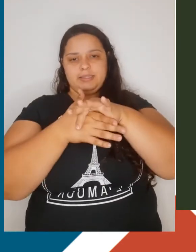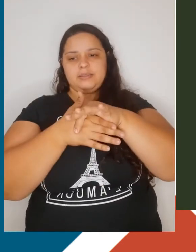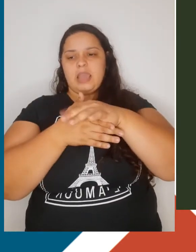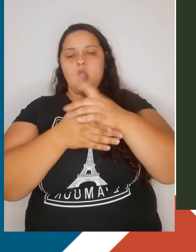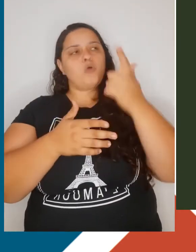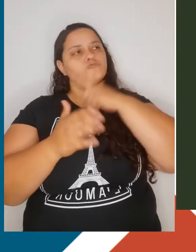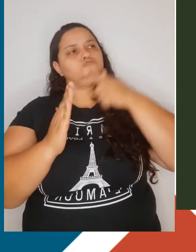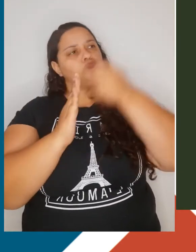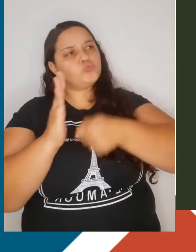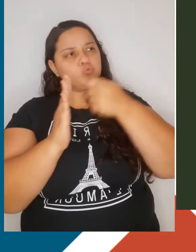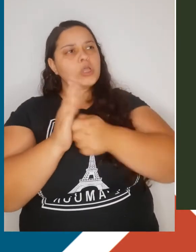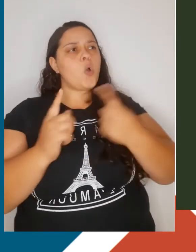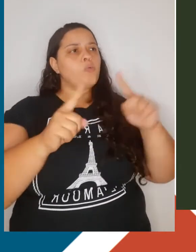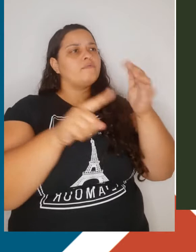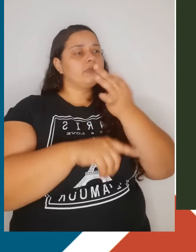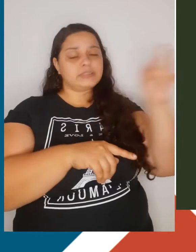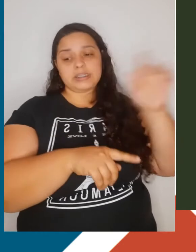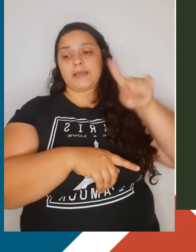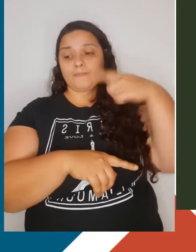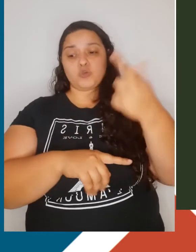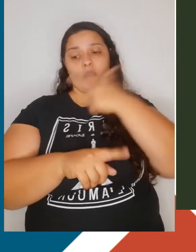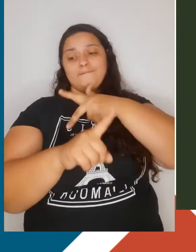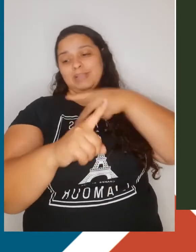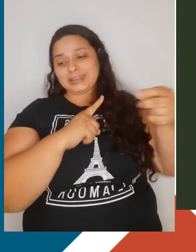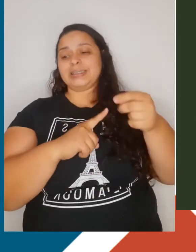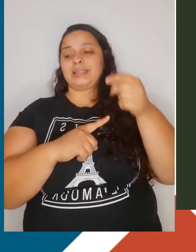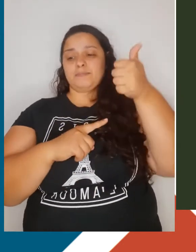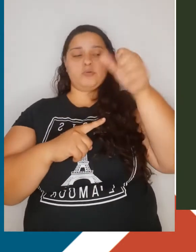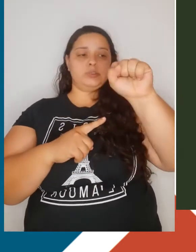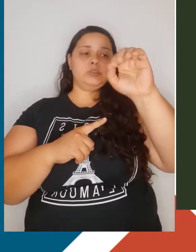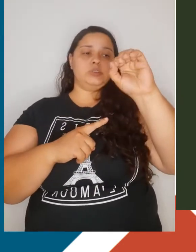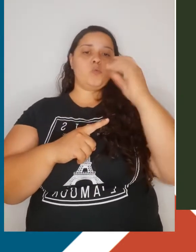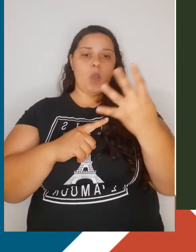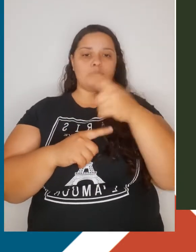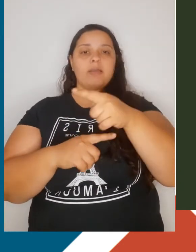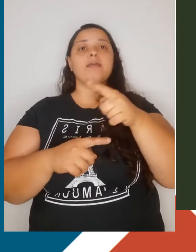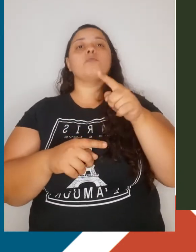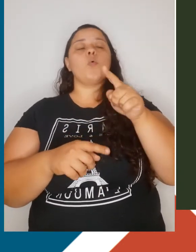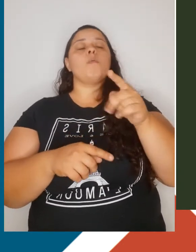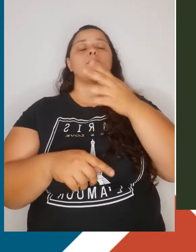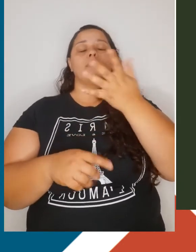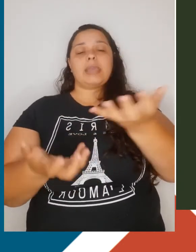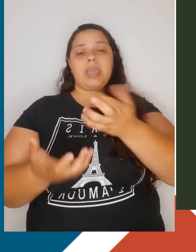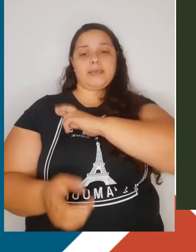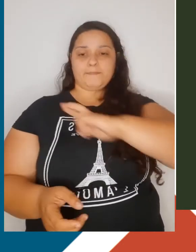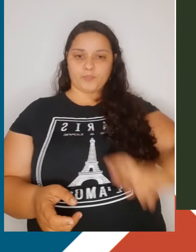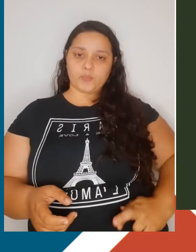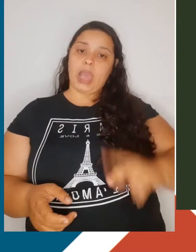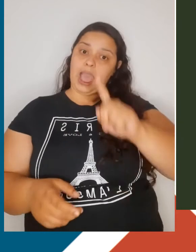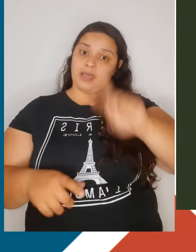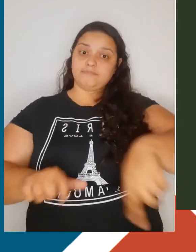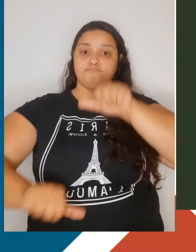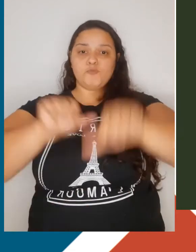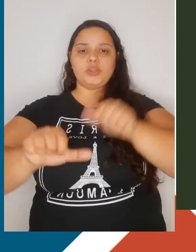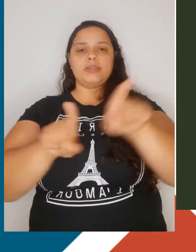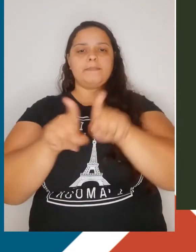contra os franceses até a vitória em 1804, quando é proclamada a República do Haiti e Dessalines é nomeado